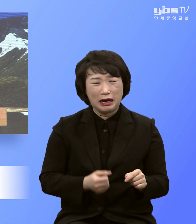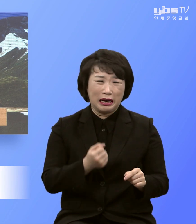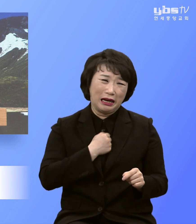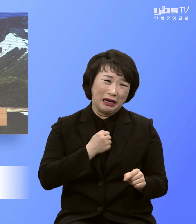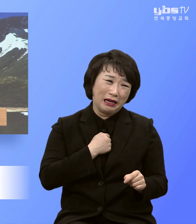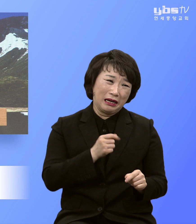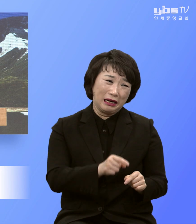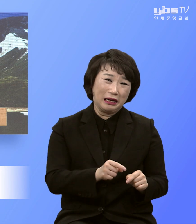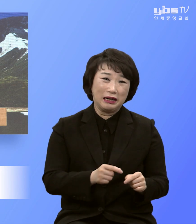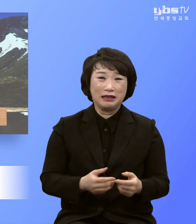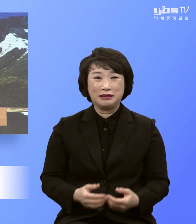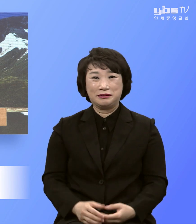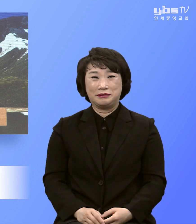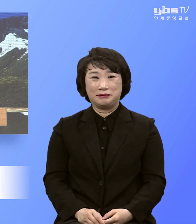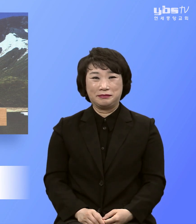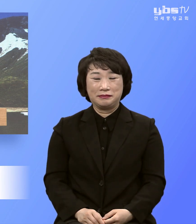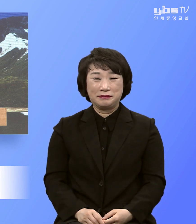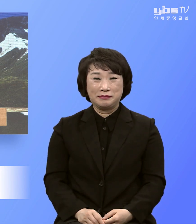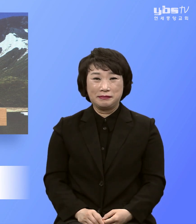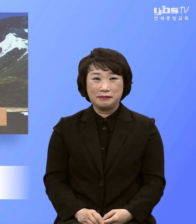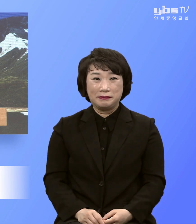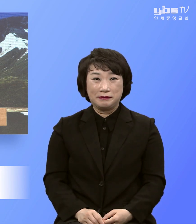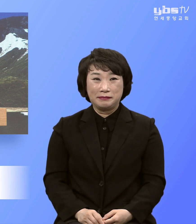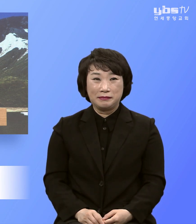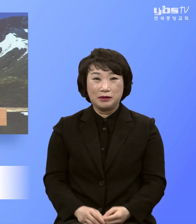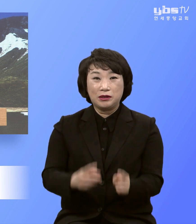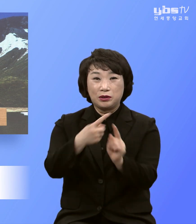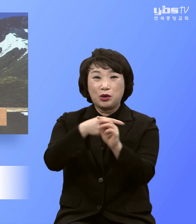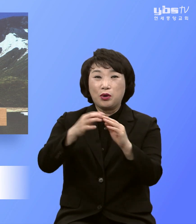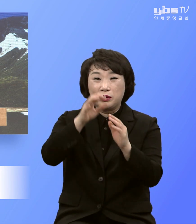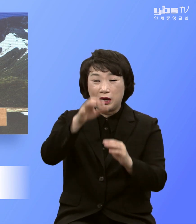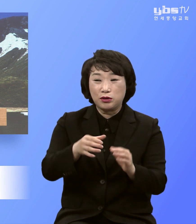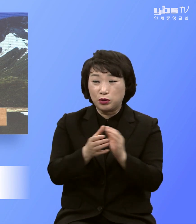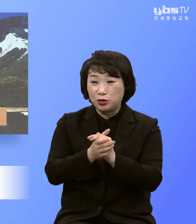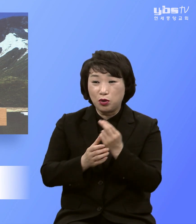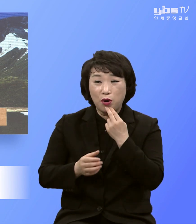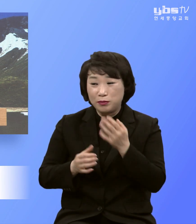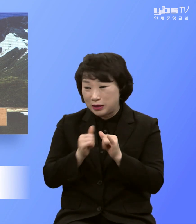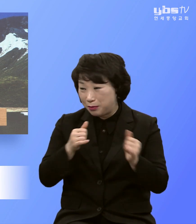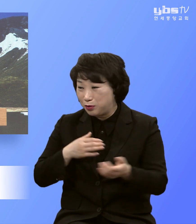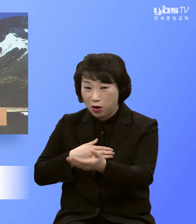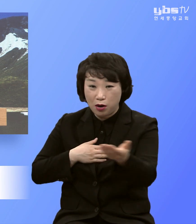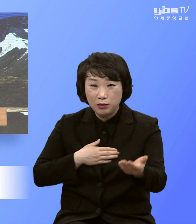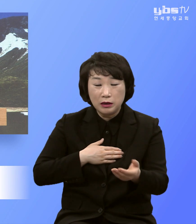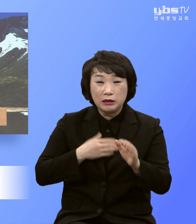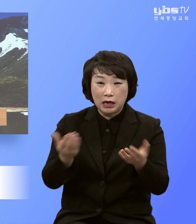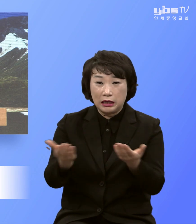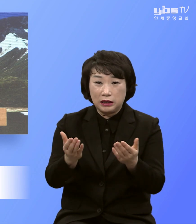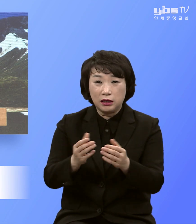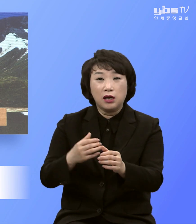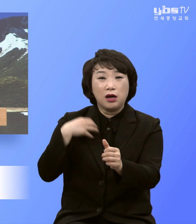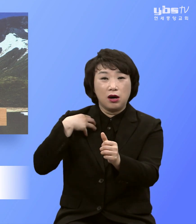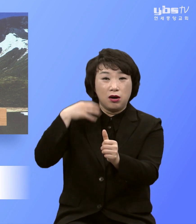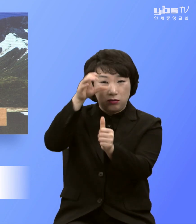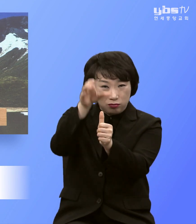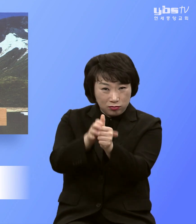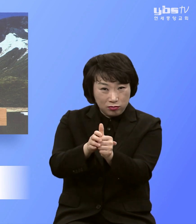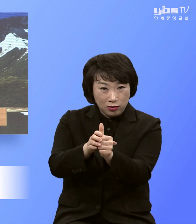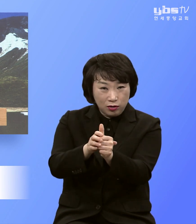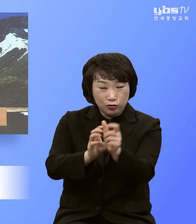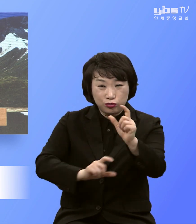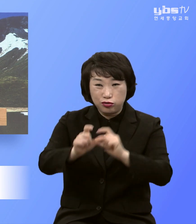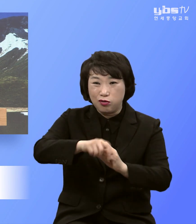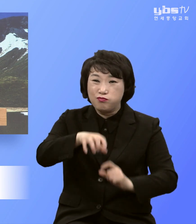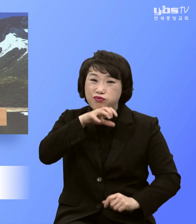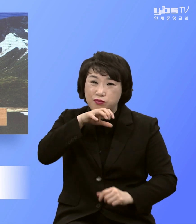얼마나 안타까운 사람인가 보세요. 예, 교회에서 기도 안 하는 사람들은 중직이 되면 될수록 말이 많아.